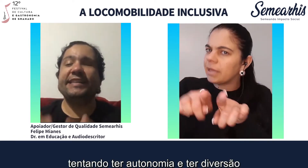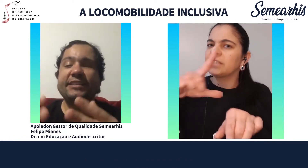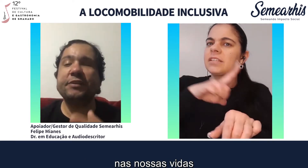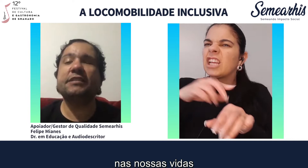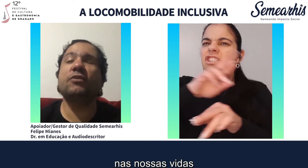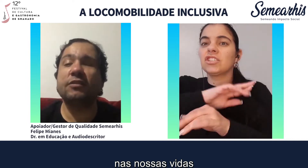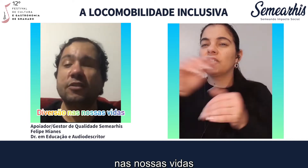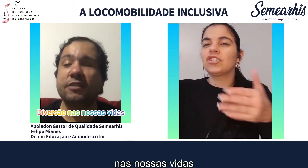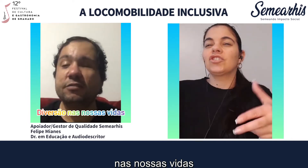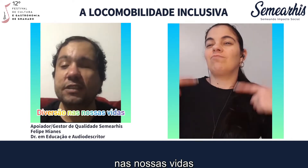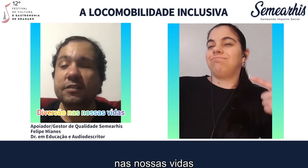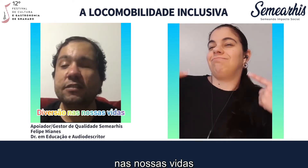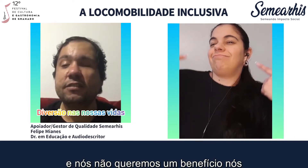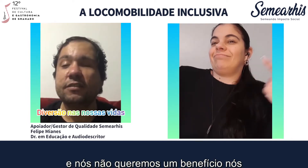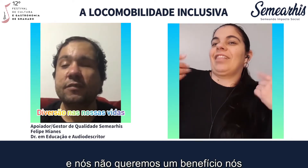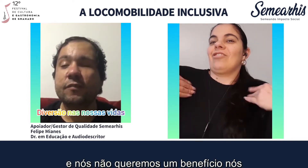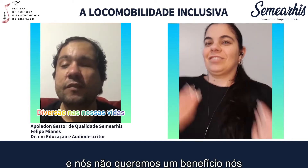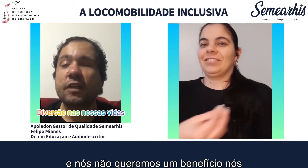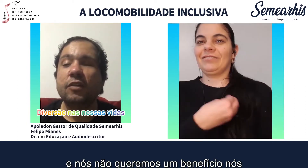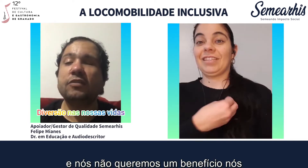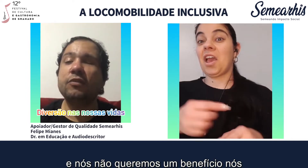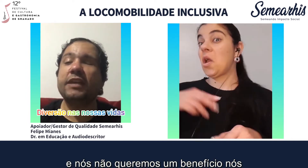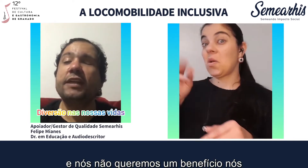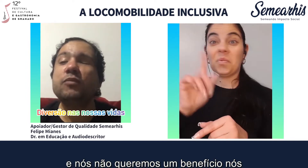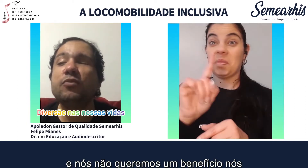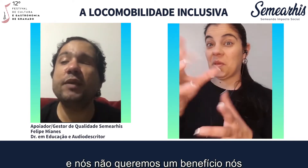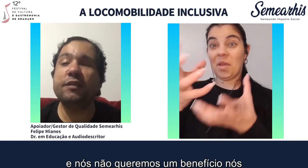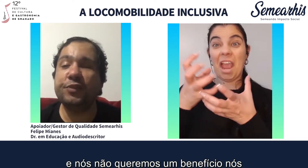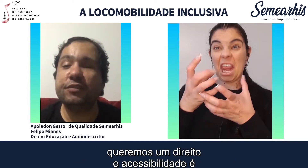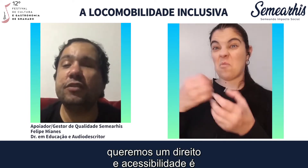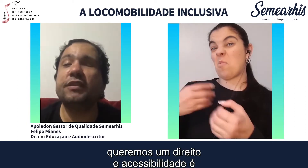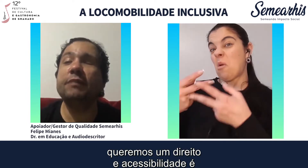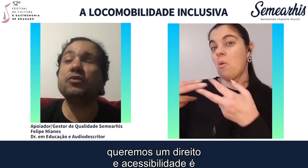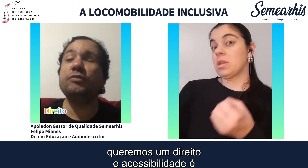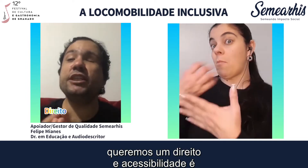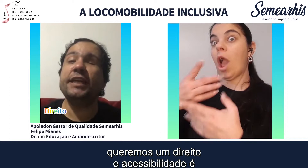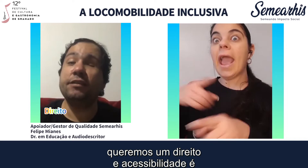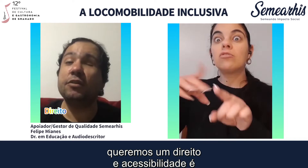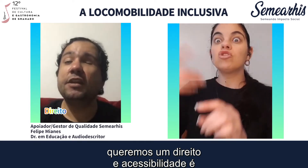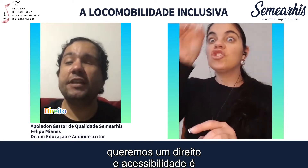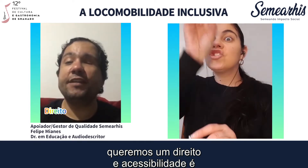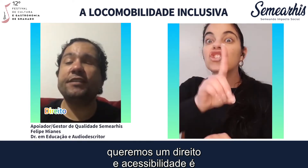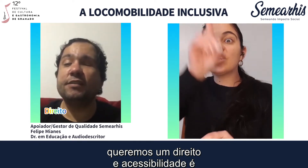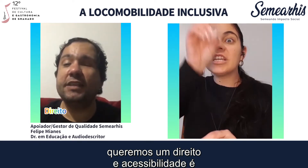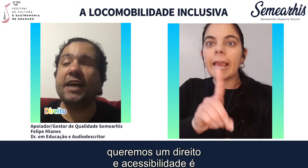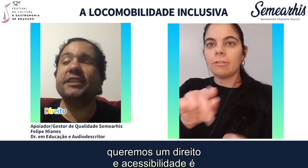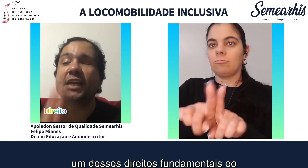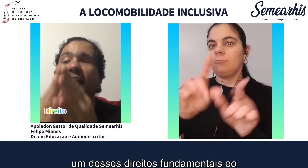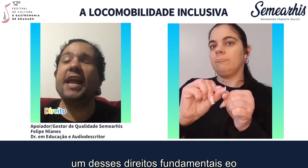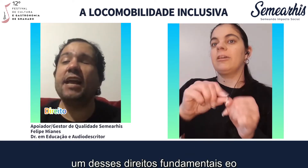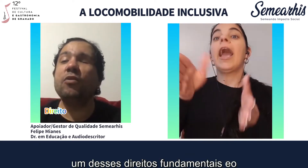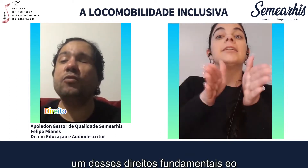ter diversão nas nossas vidas. Nós não queremos um benefício, nós queremos um direito. E a